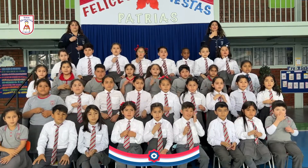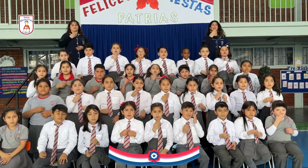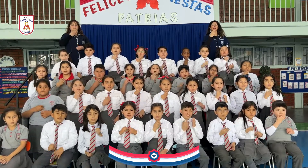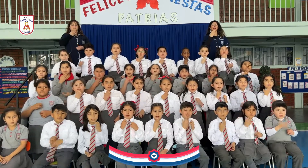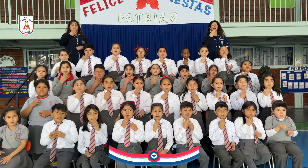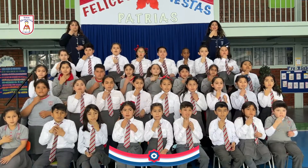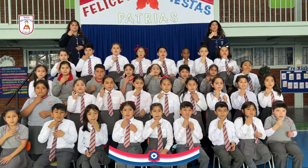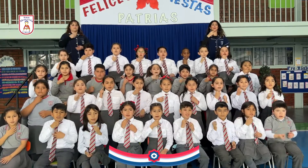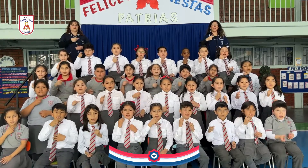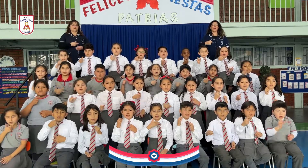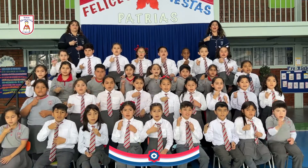con él las